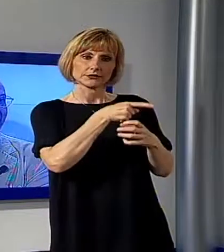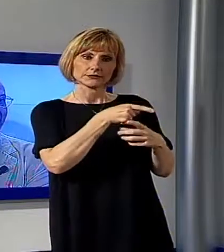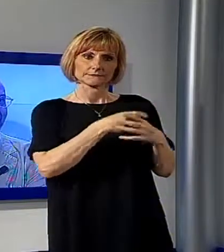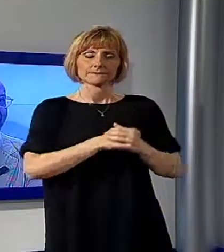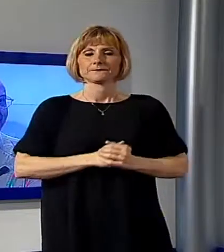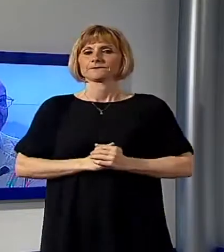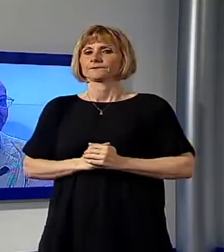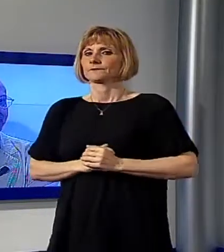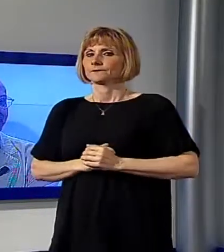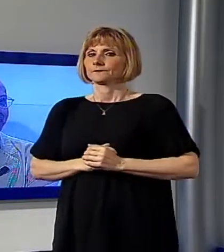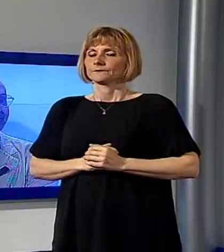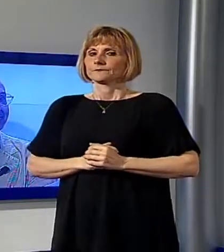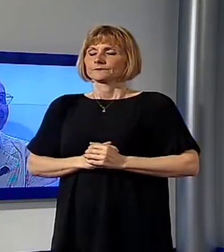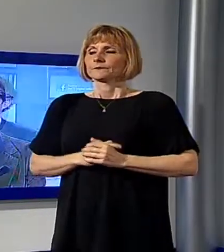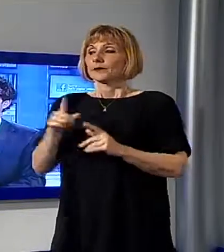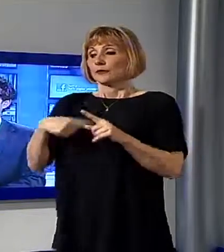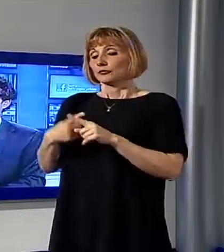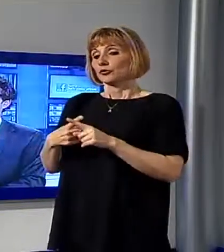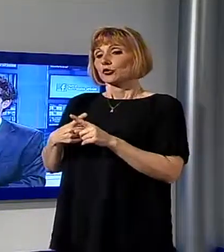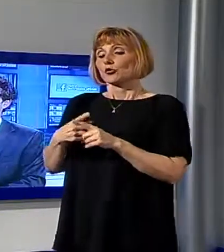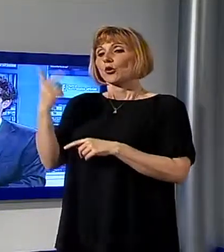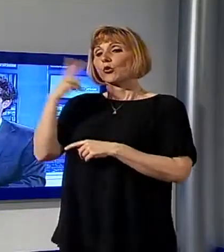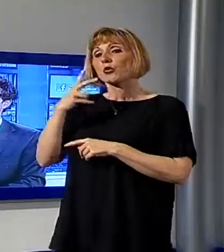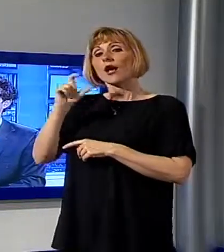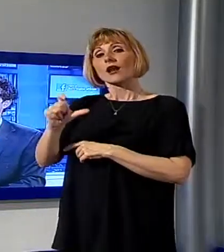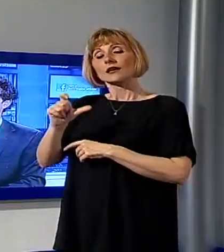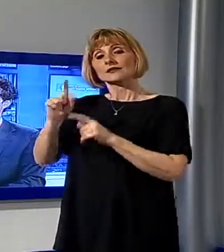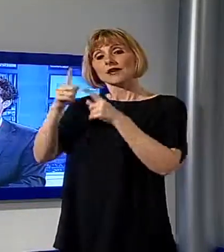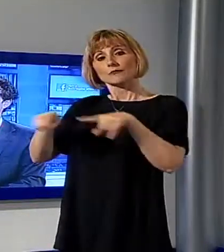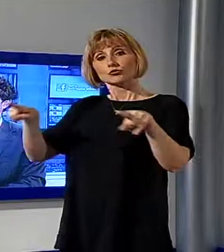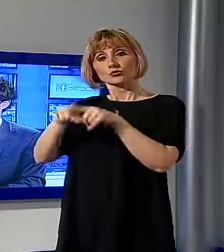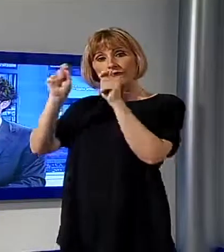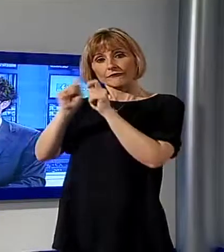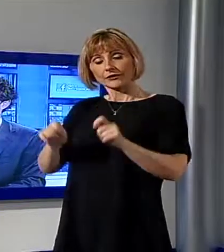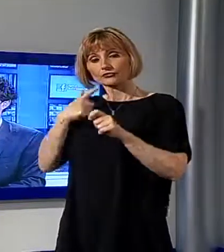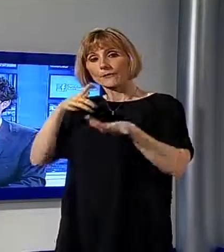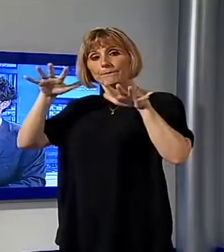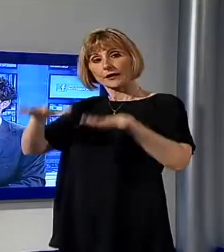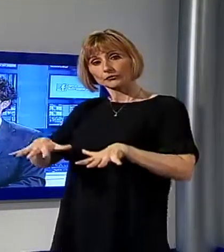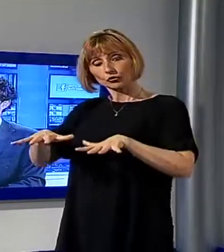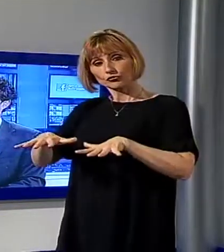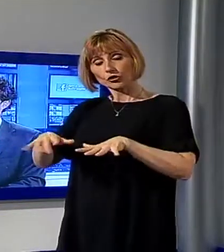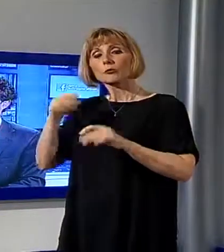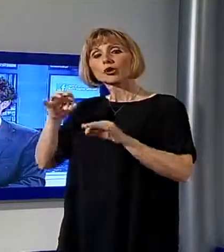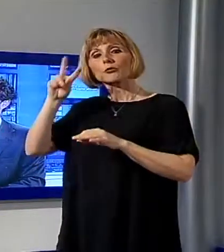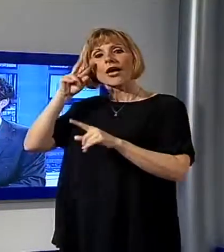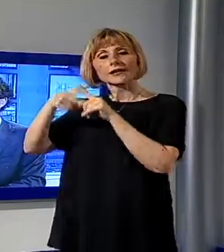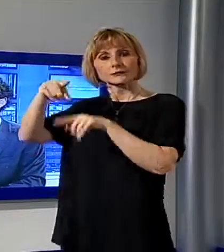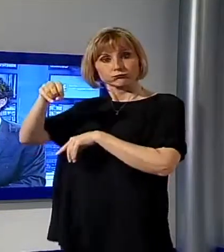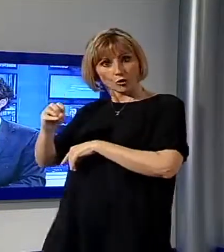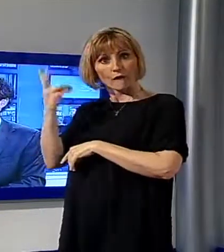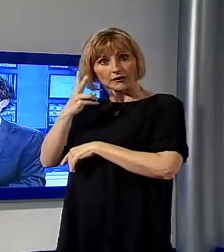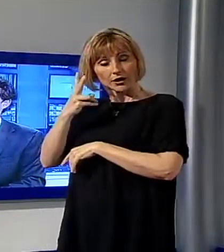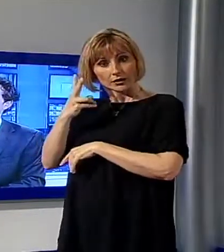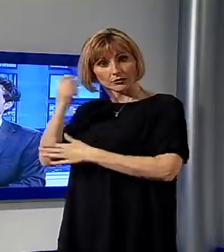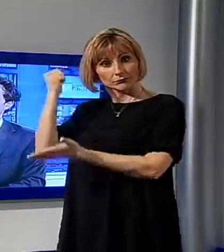incredibile. Senta, fra l'altro anche Lucca Classica Music Festival ha il patrocinio di sì. Expo. Sì, sì, sì, sì. Siete riusciti